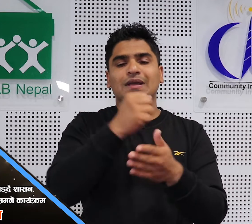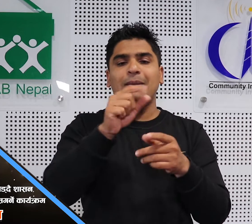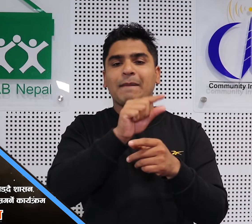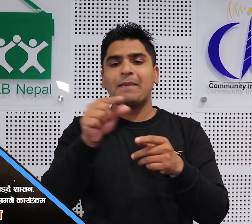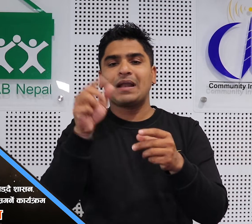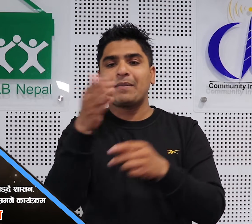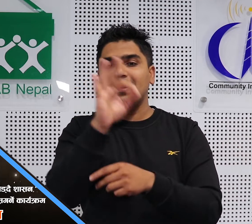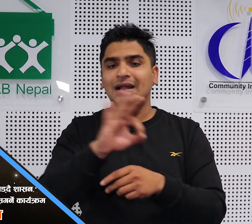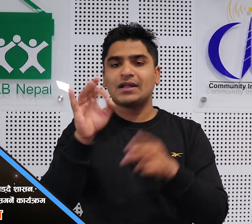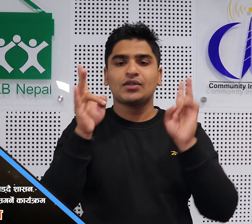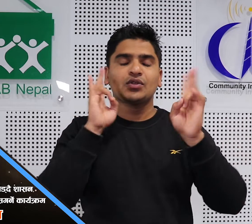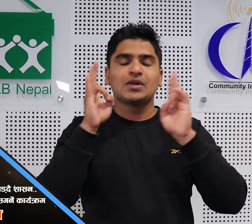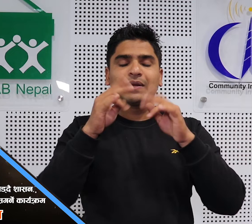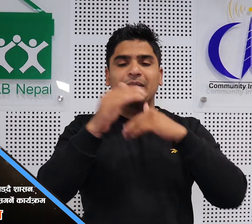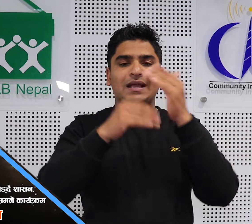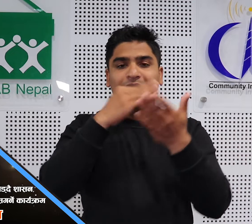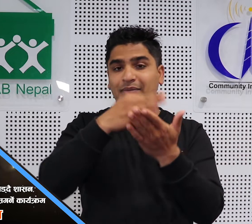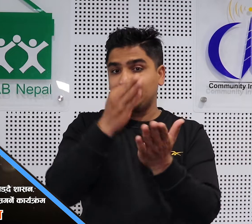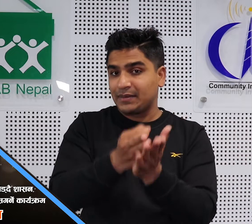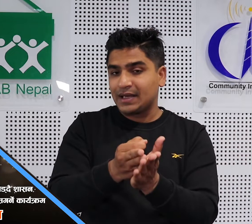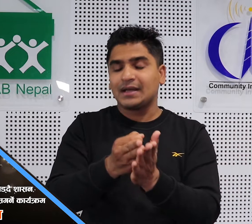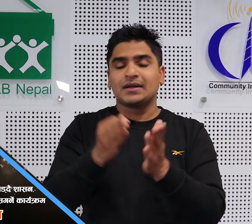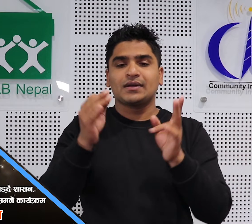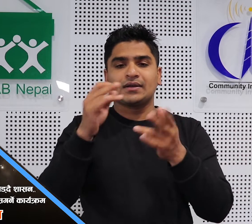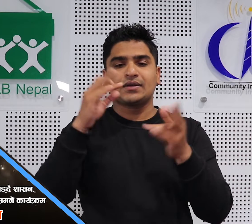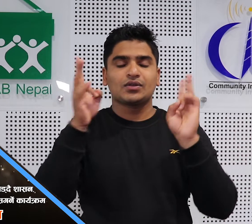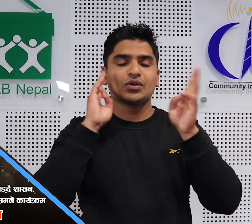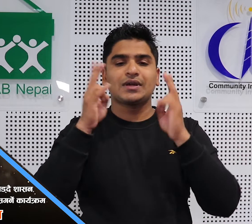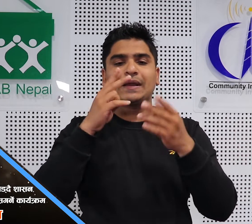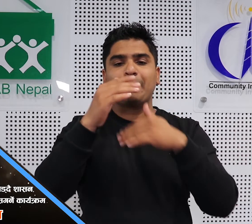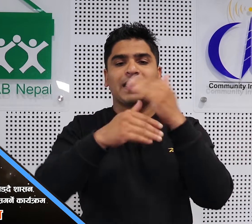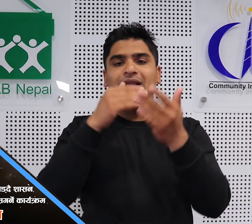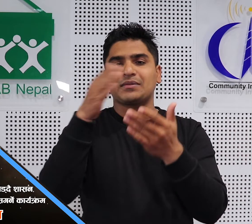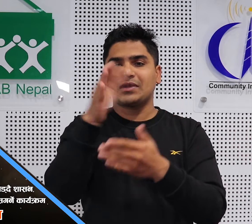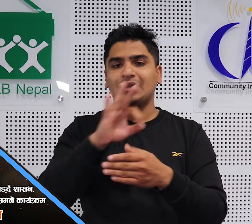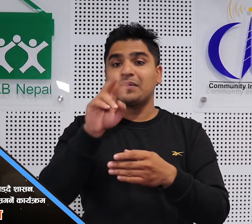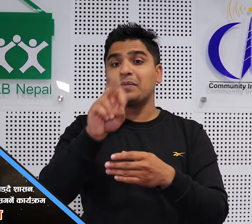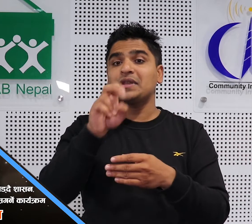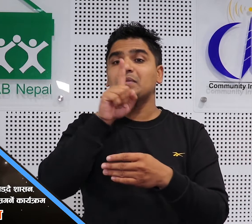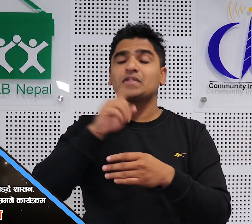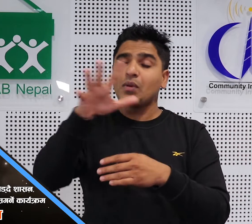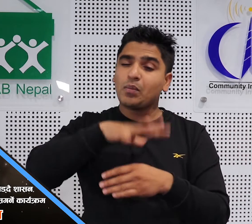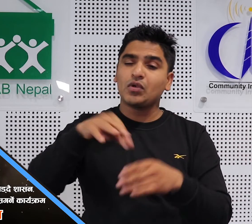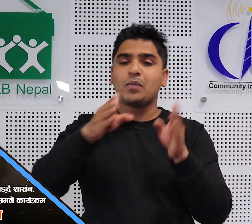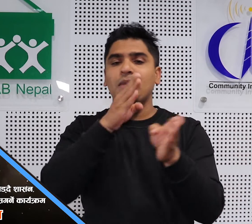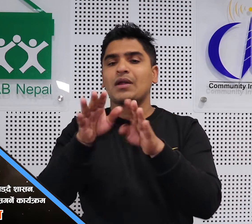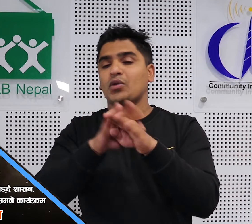गरेर सहरी विकास विभाग र सहरी विकास मन्त्रालयमा हाम्रा 20 वर्षका सम्पूर्ण प्लानहरू राख्यौँ र